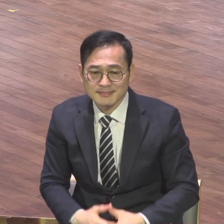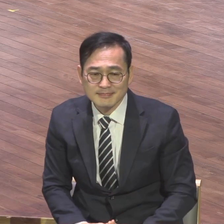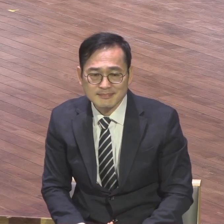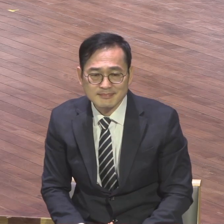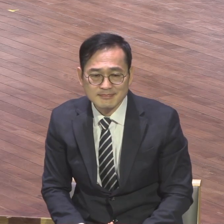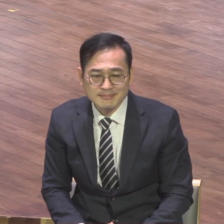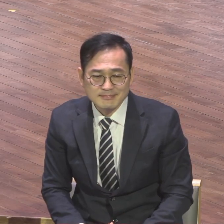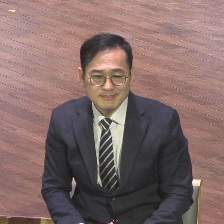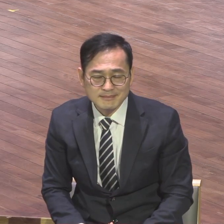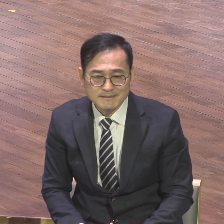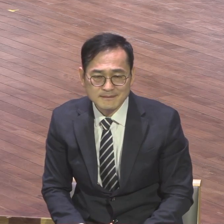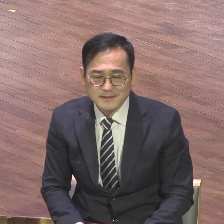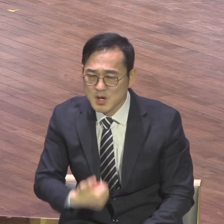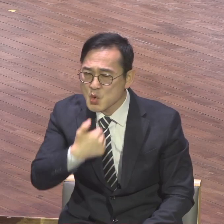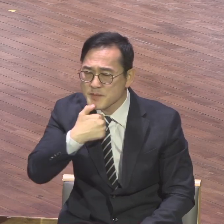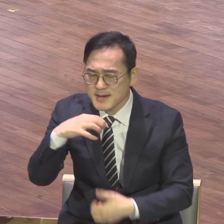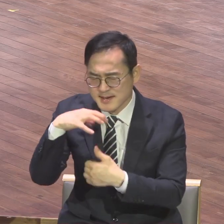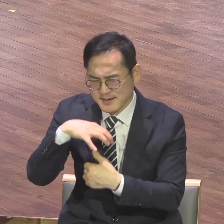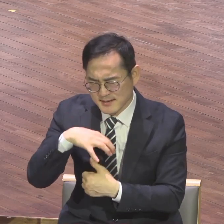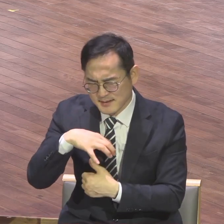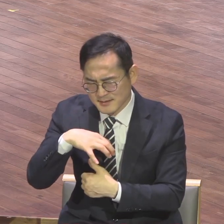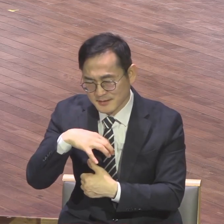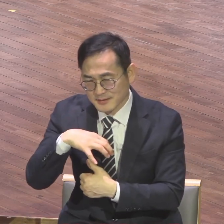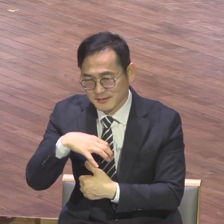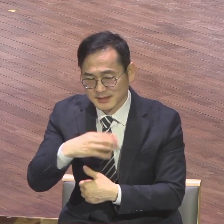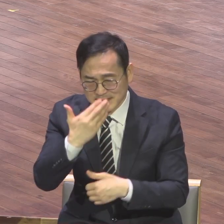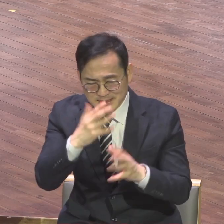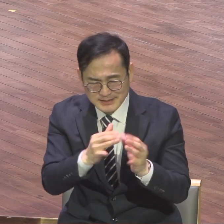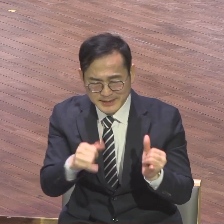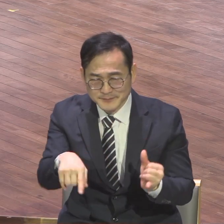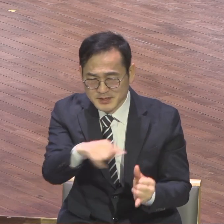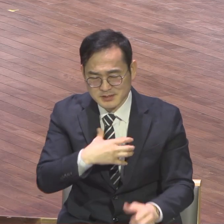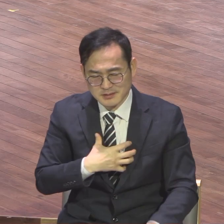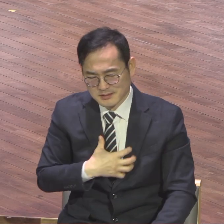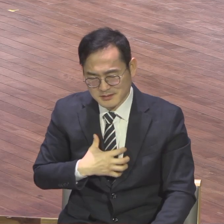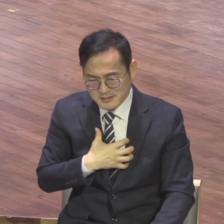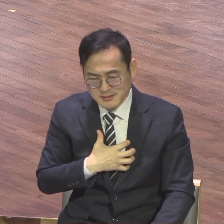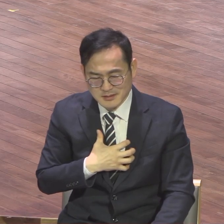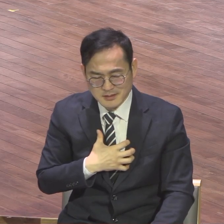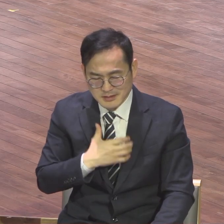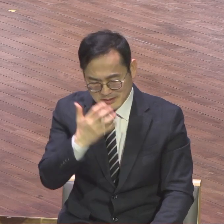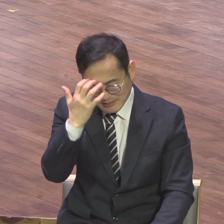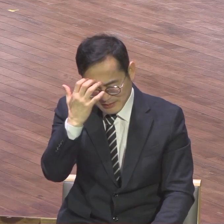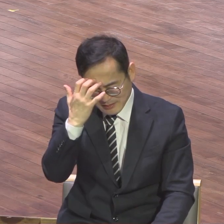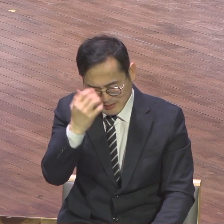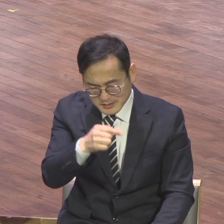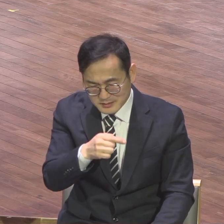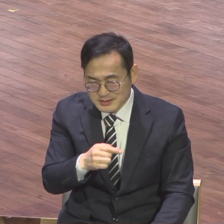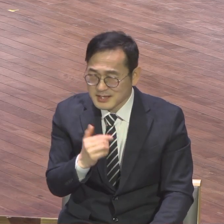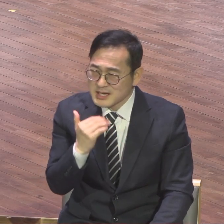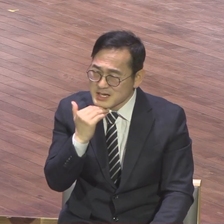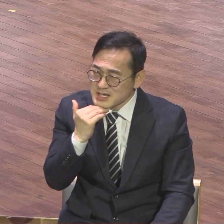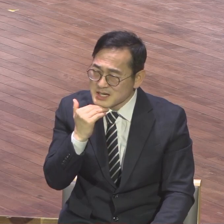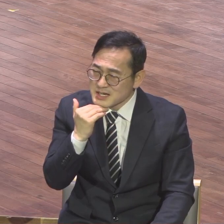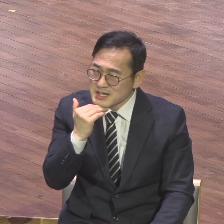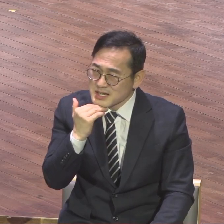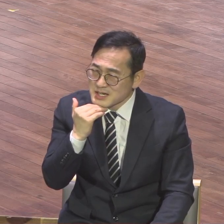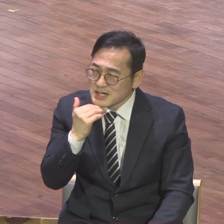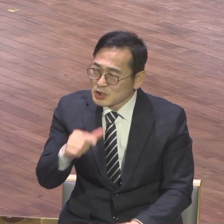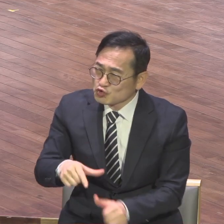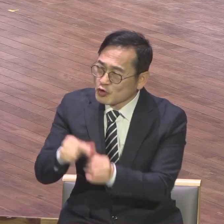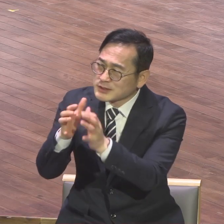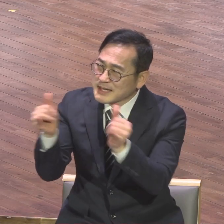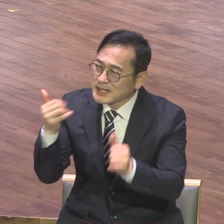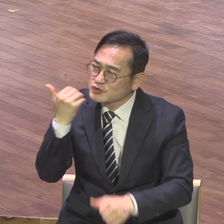로마의 압제하에서 참으로 이스라엘 백성들이 그렇게 기다리고 기대하고 있었던